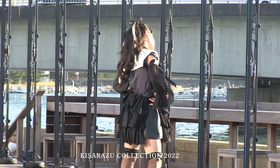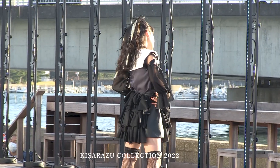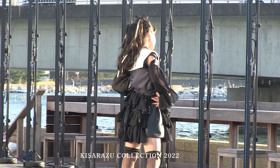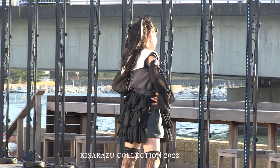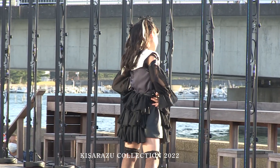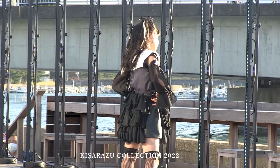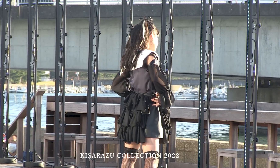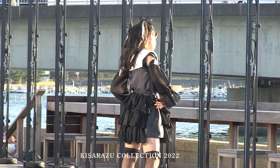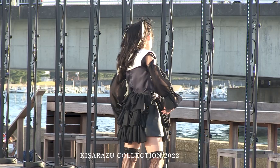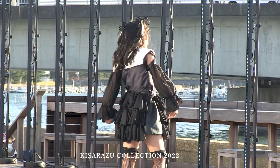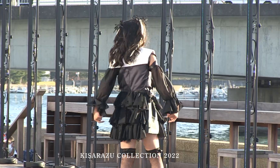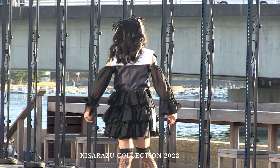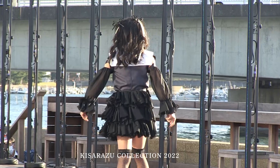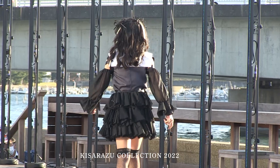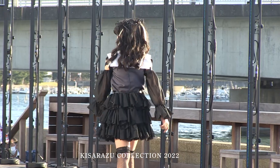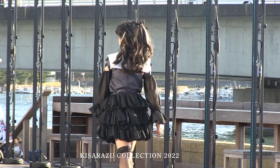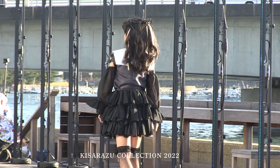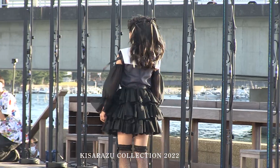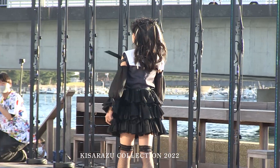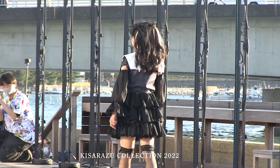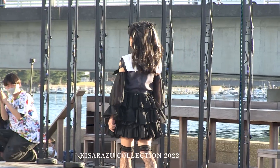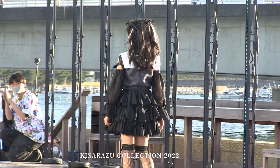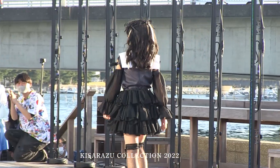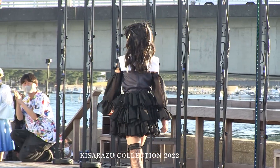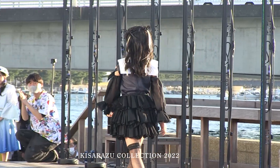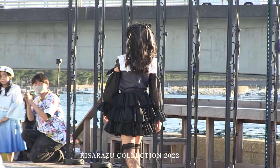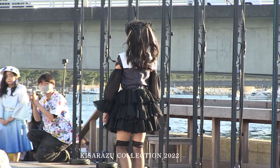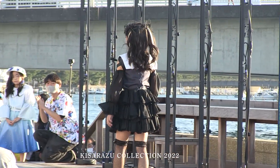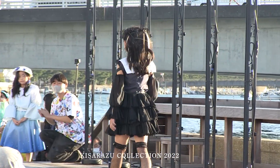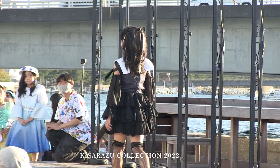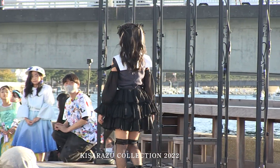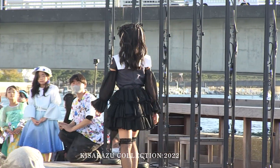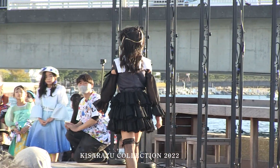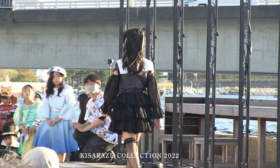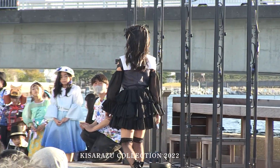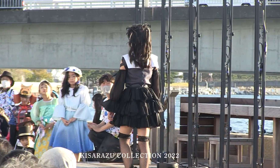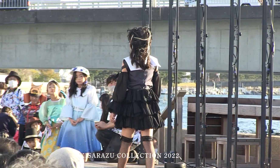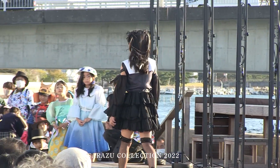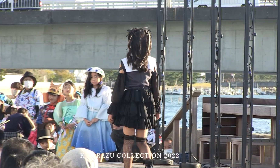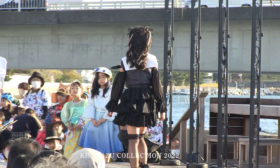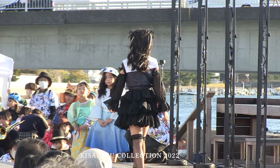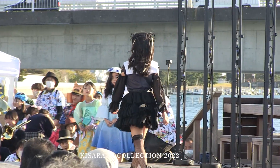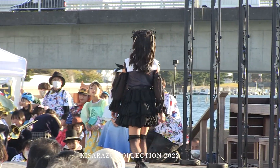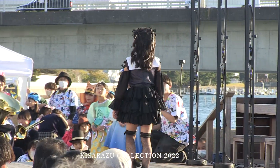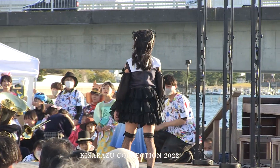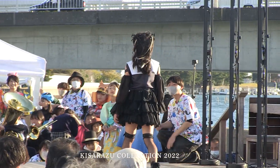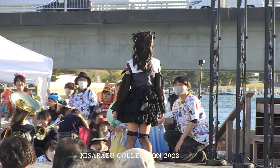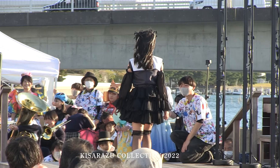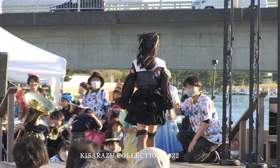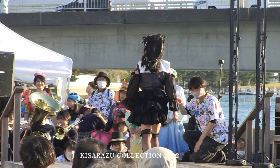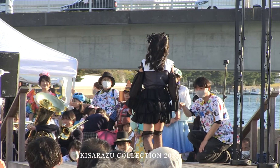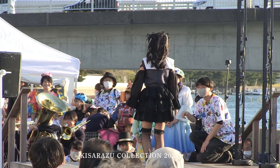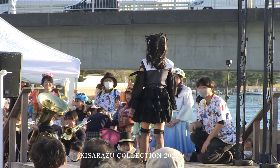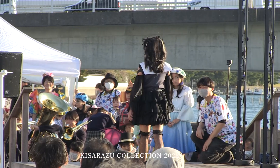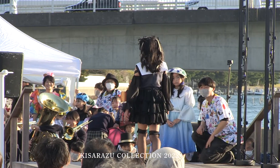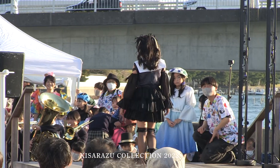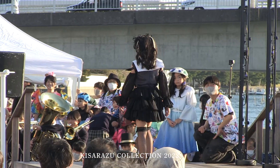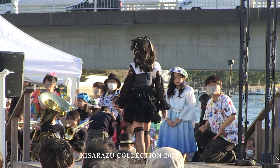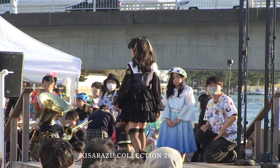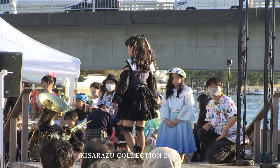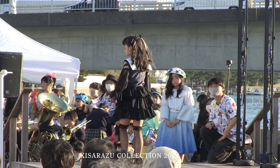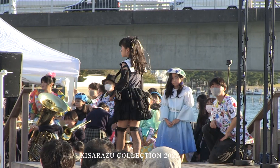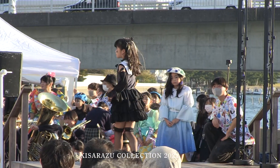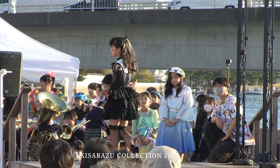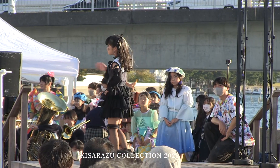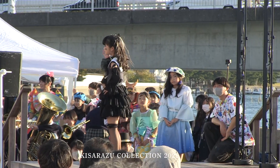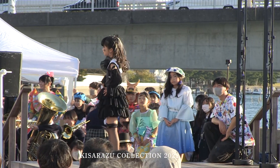衣装で応援できるよう制作された衣装のテーマは地雷系。ゆうみちゃんの要望を全て取り込んだこと